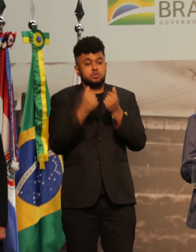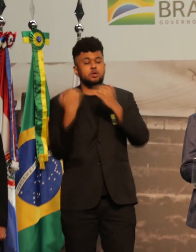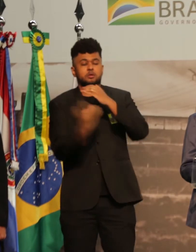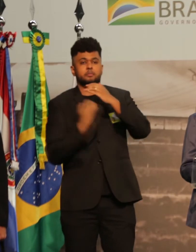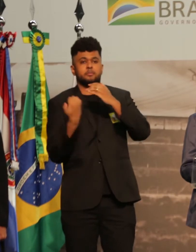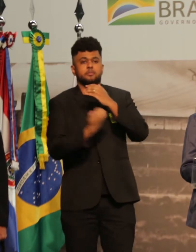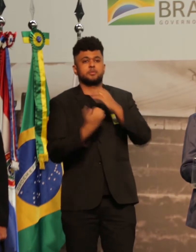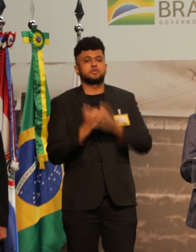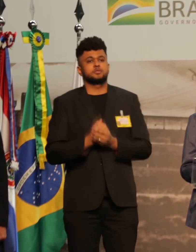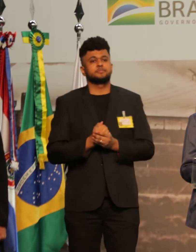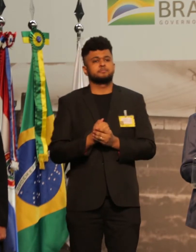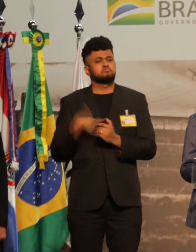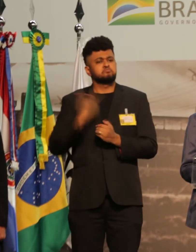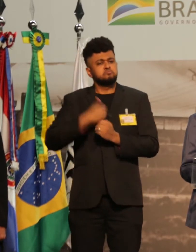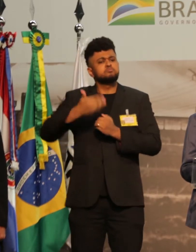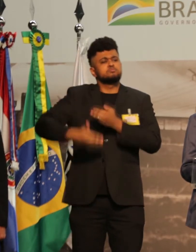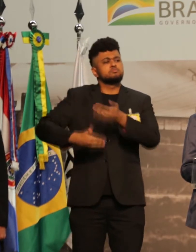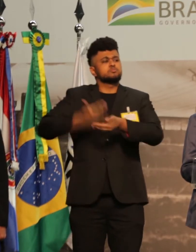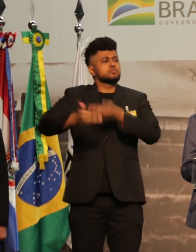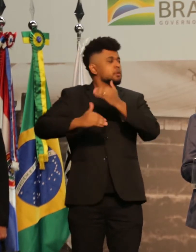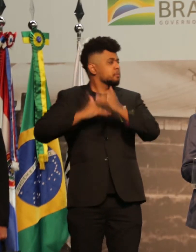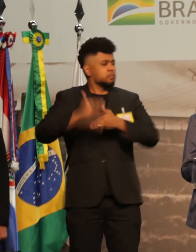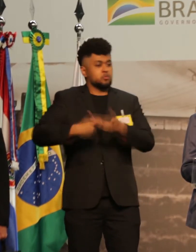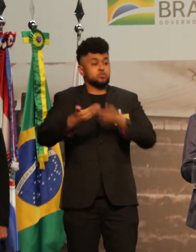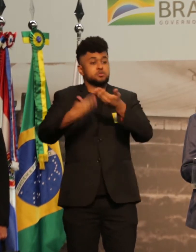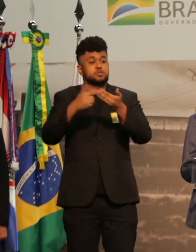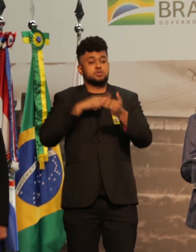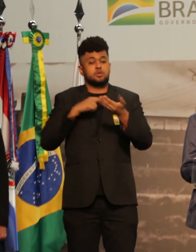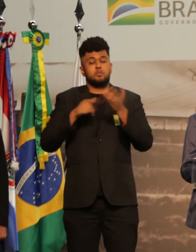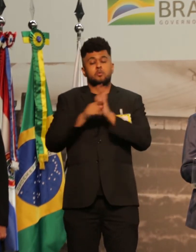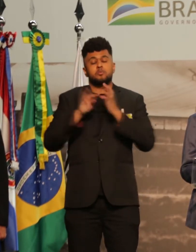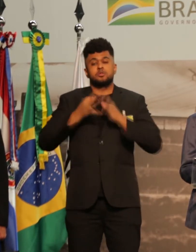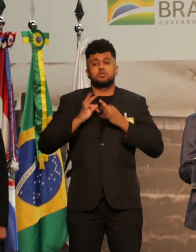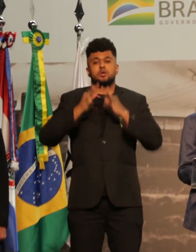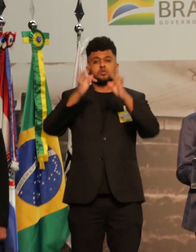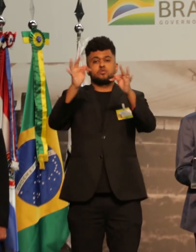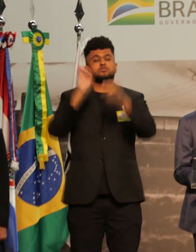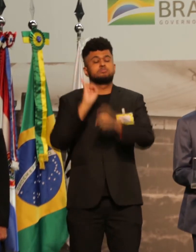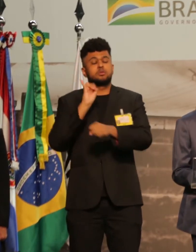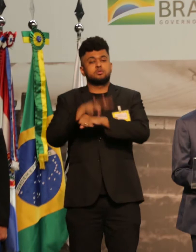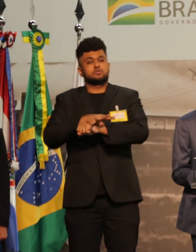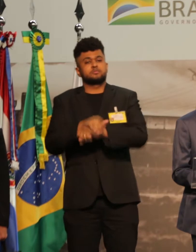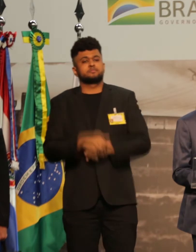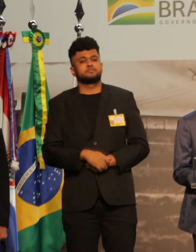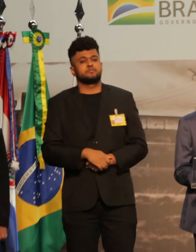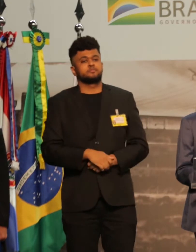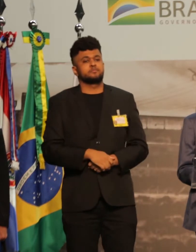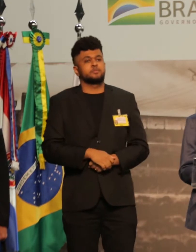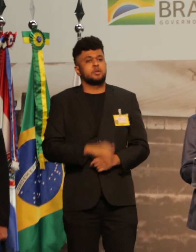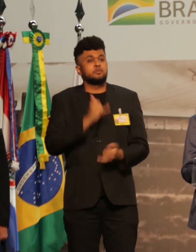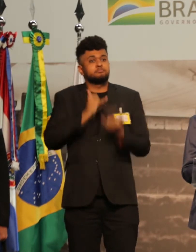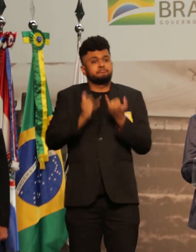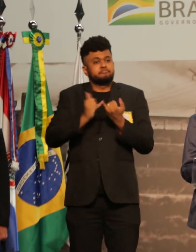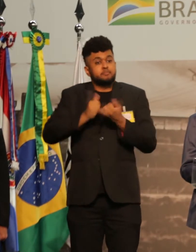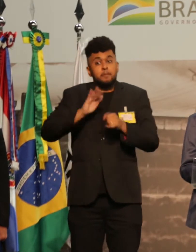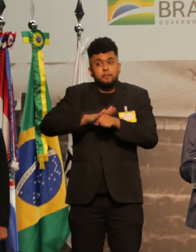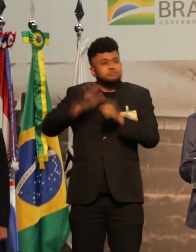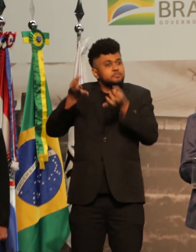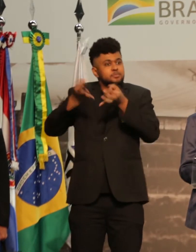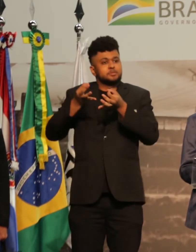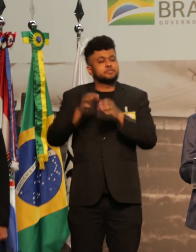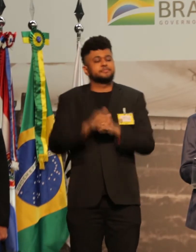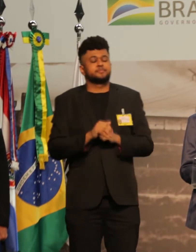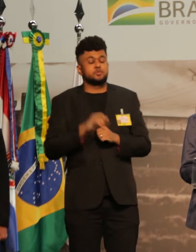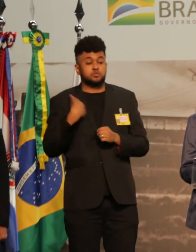empresa. Prosseguimos com o processo de atualização tecnológica da usina, a nossa galinha dos ovos de ouro,